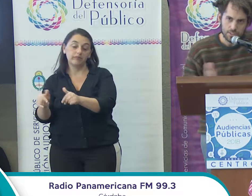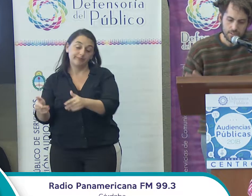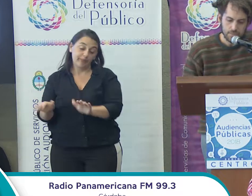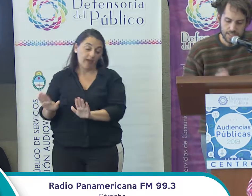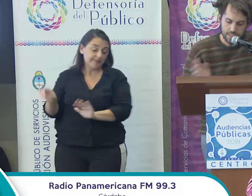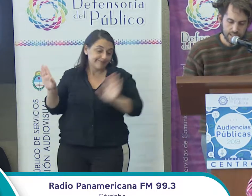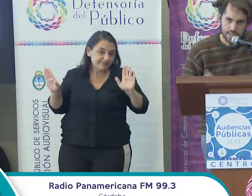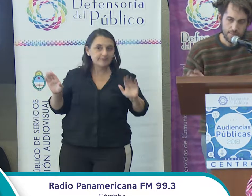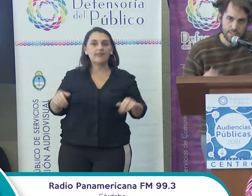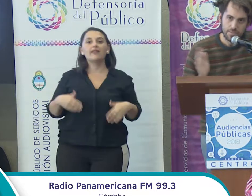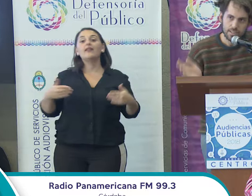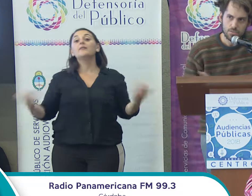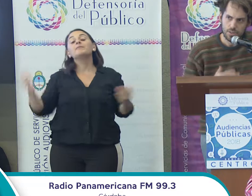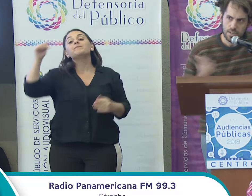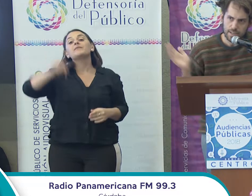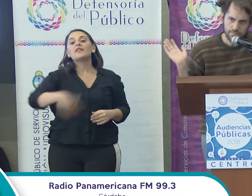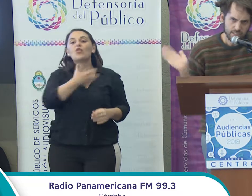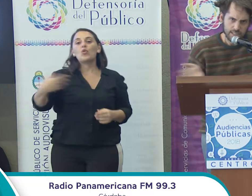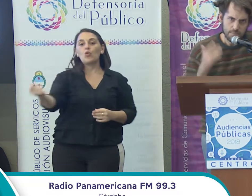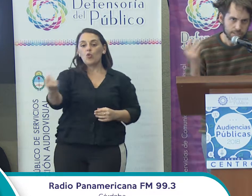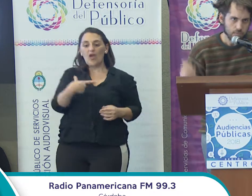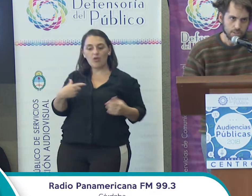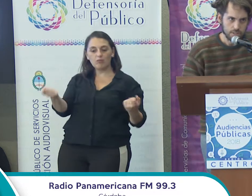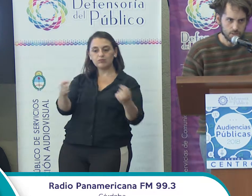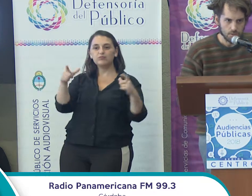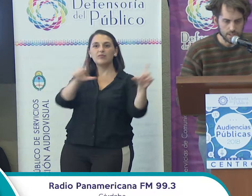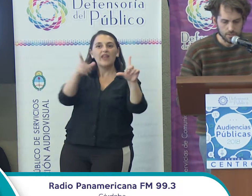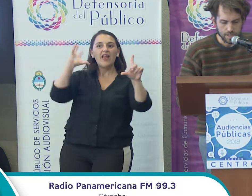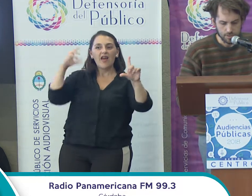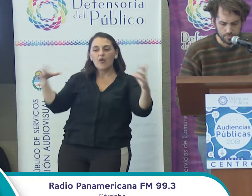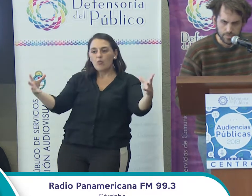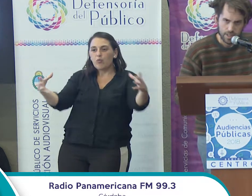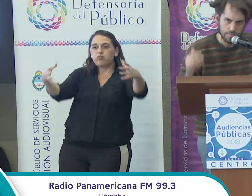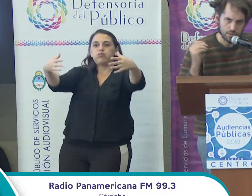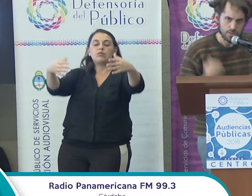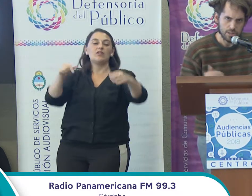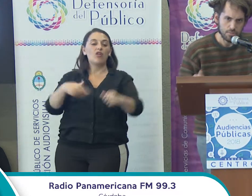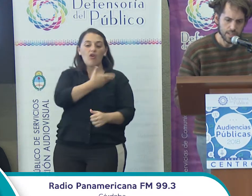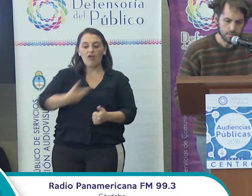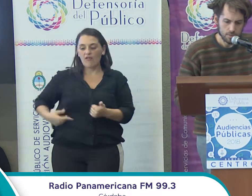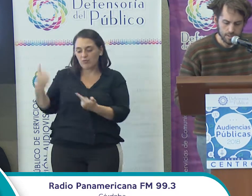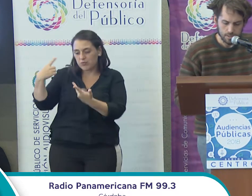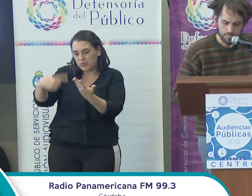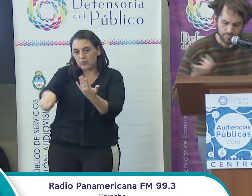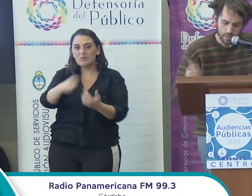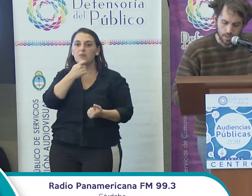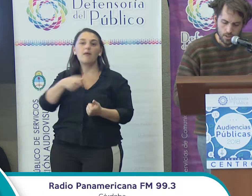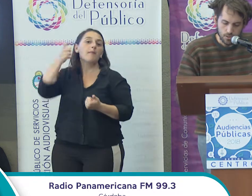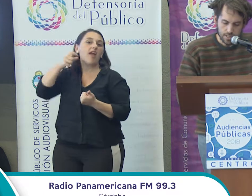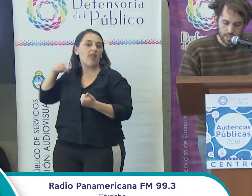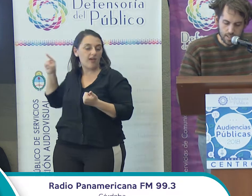el tema de la concentración mediática lamentablemente es un problema que ha pasado por distintos gobiernos digamos empezó con carlos menen con